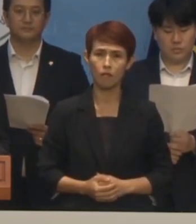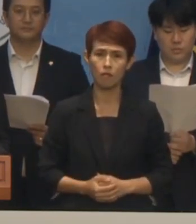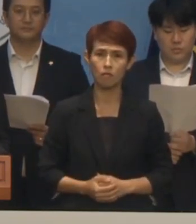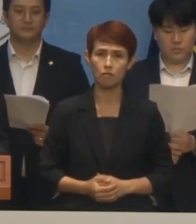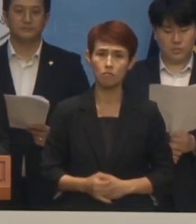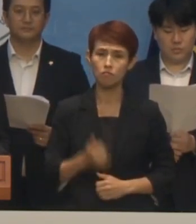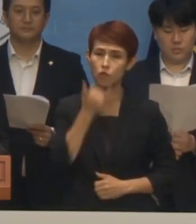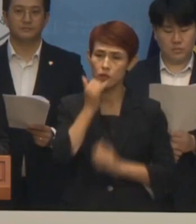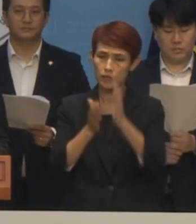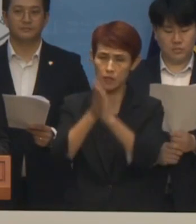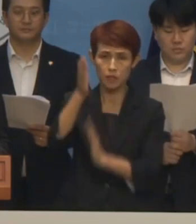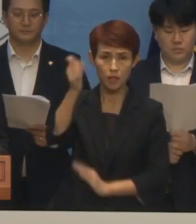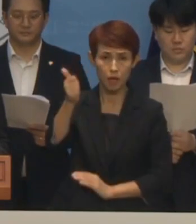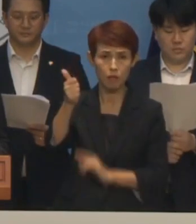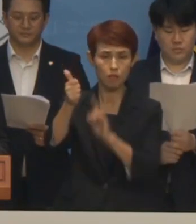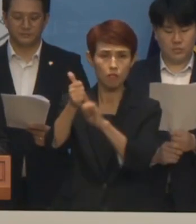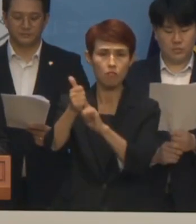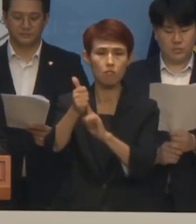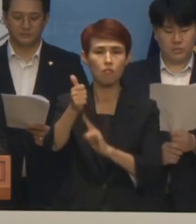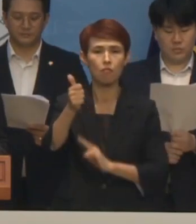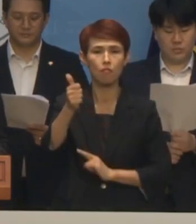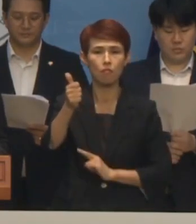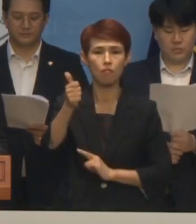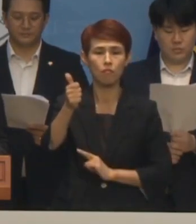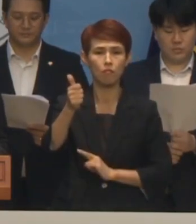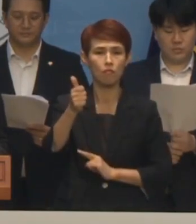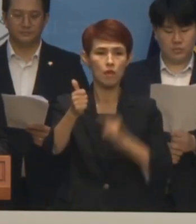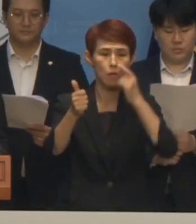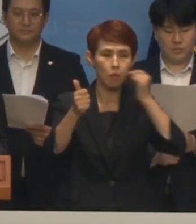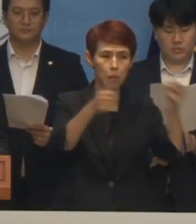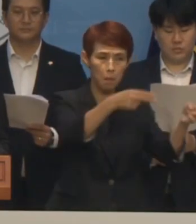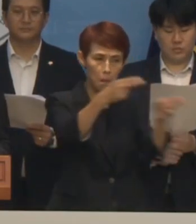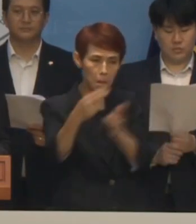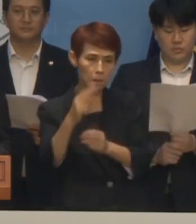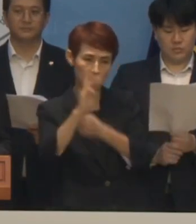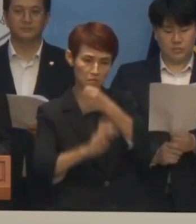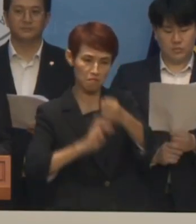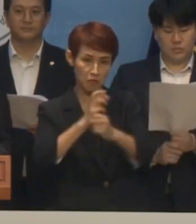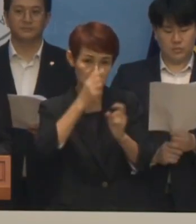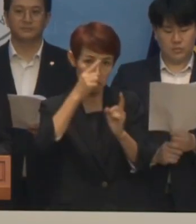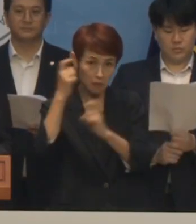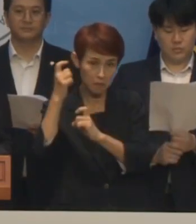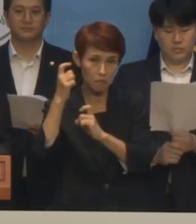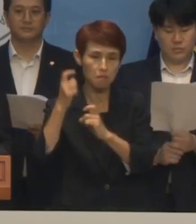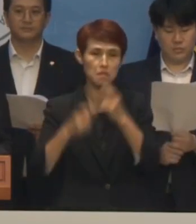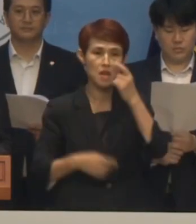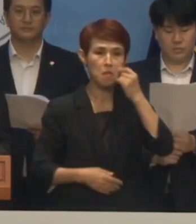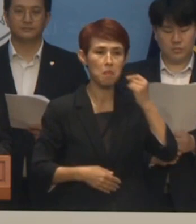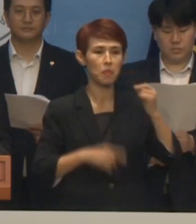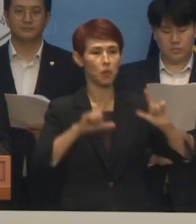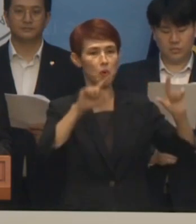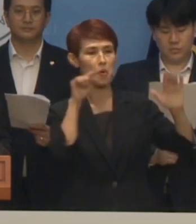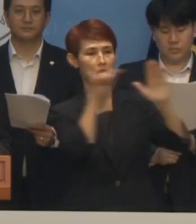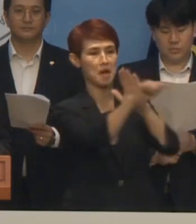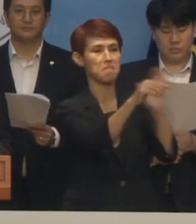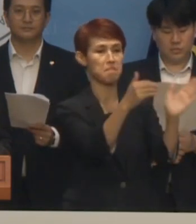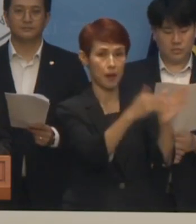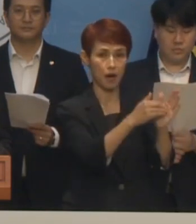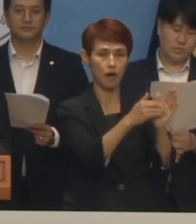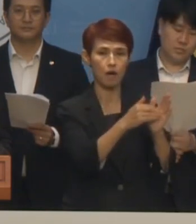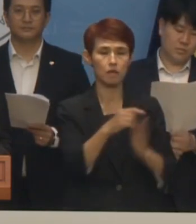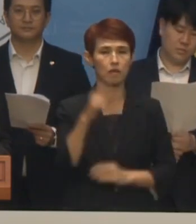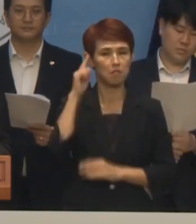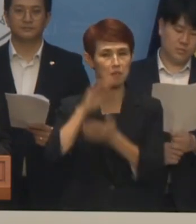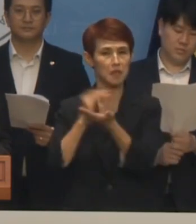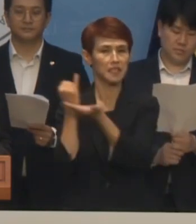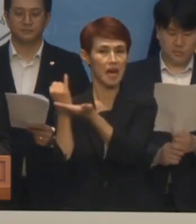카이 베그너 시장은 베를린과 도쿄의 자매기른 30주년을 맞아 이미 지난 5월 일본 도쿄를 방문한 자리에서 베를린